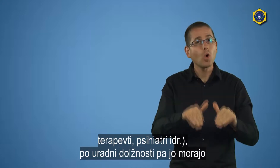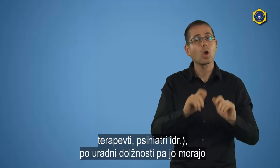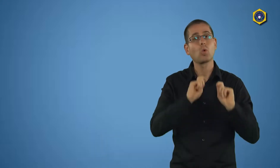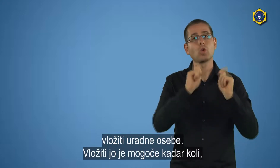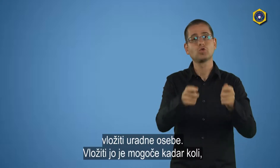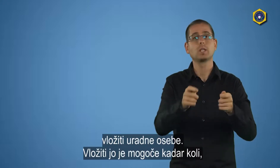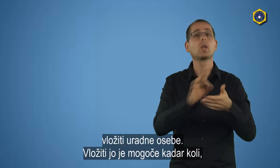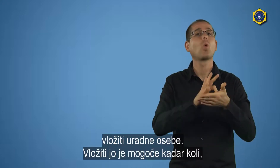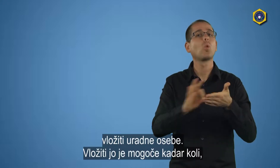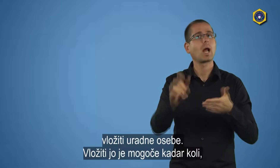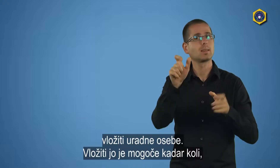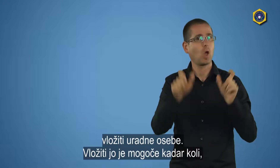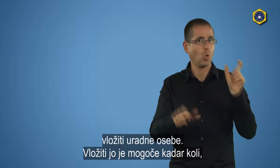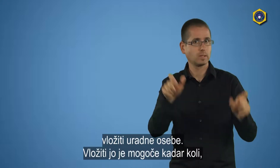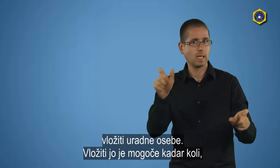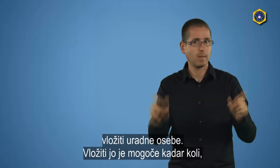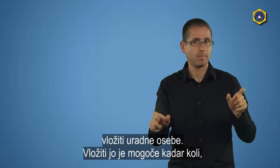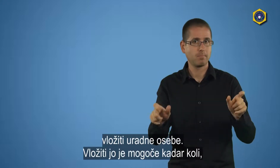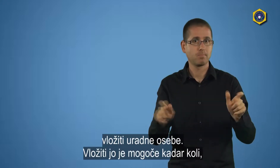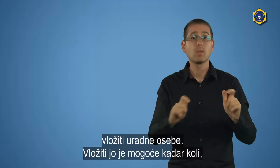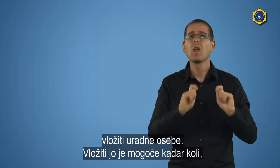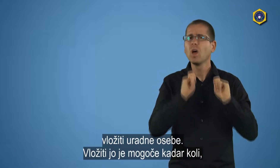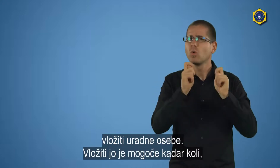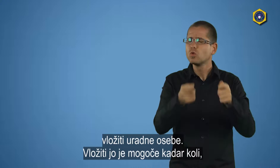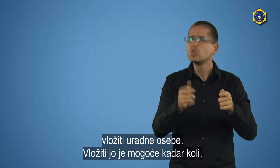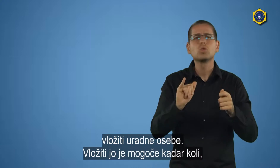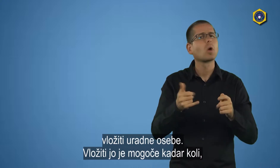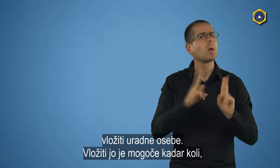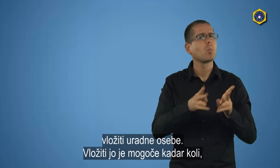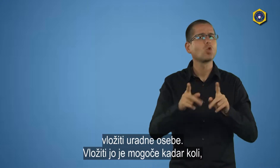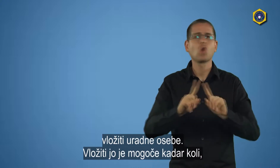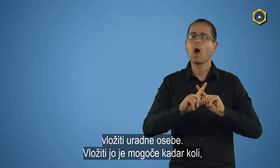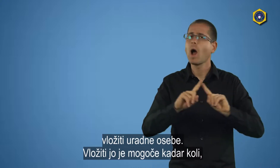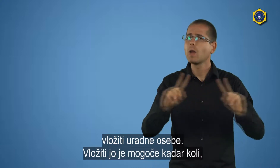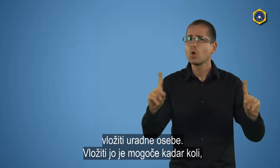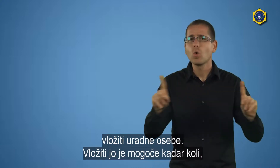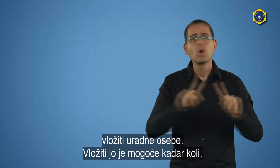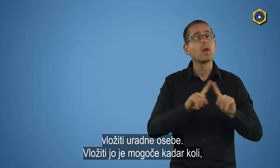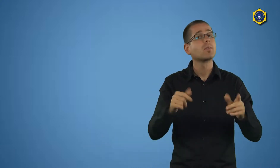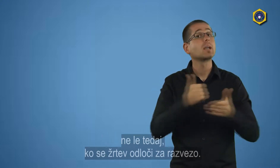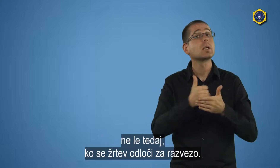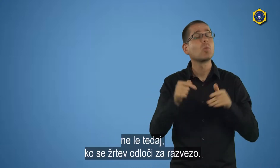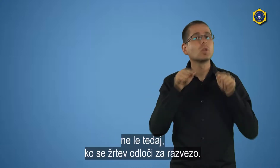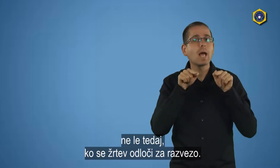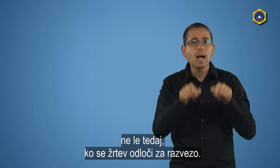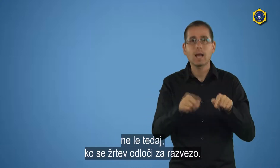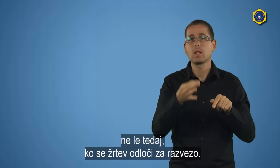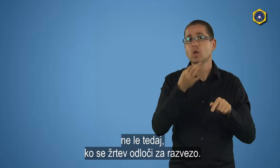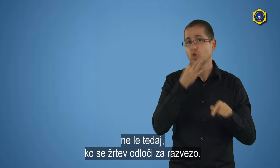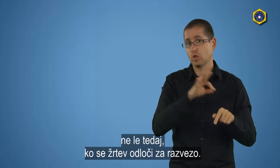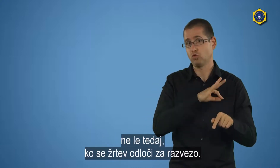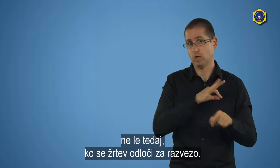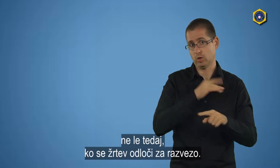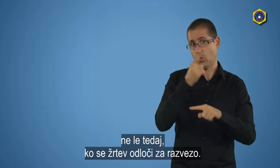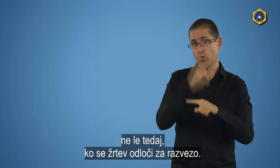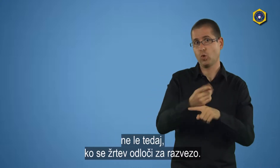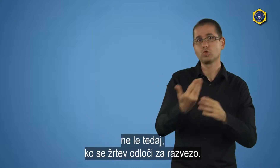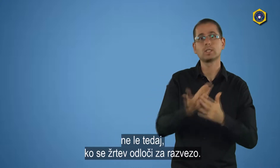Vložiti jo je mogoče kadarkoli, ne le tedaj, ko se žrtev odloči za